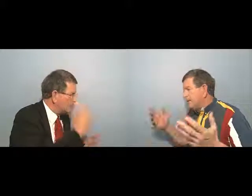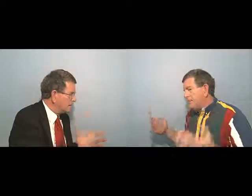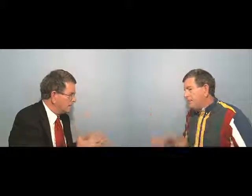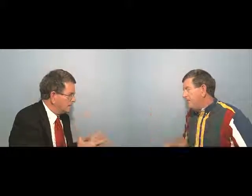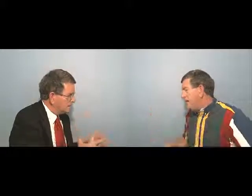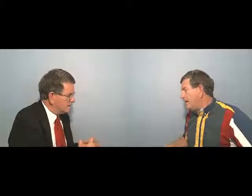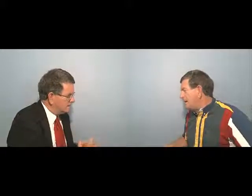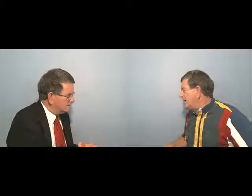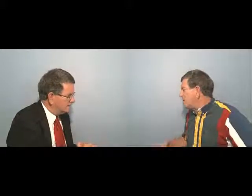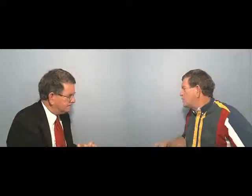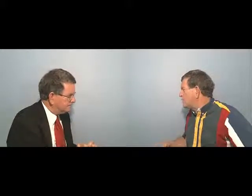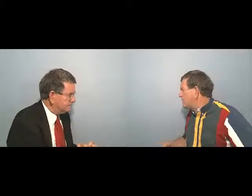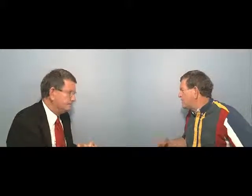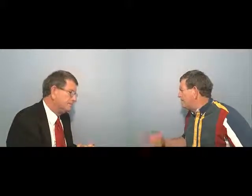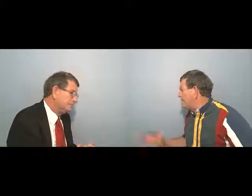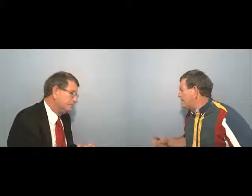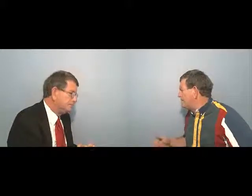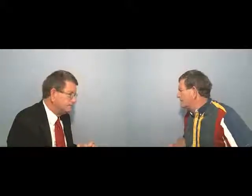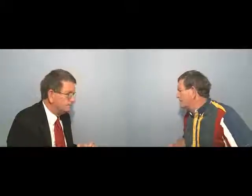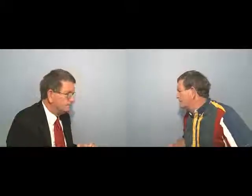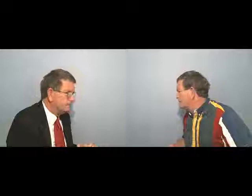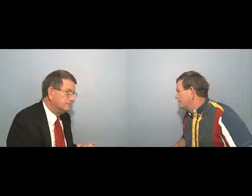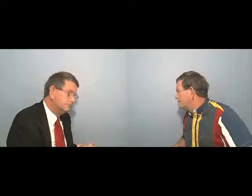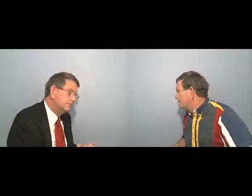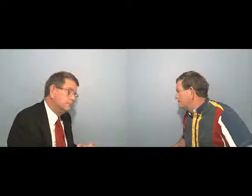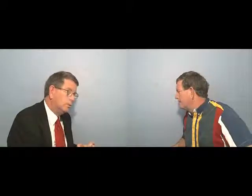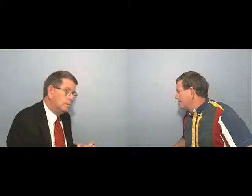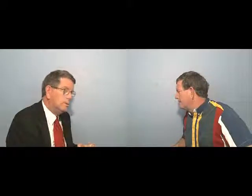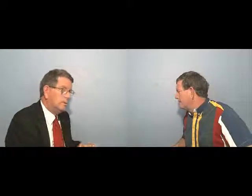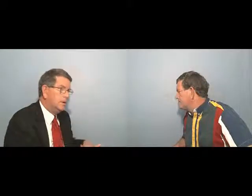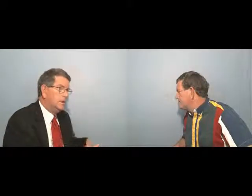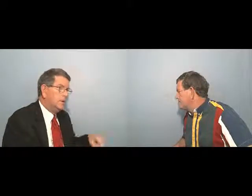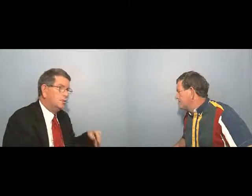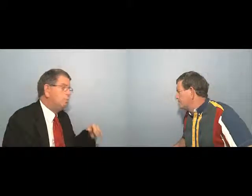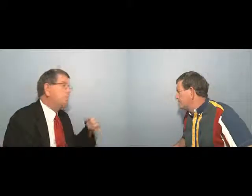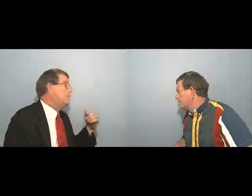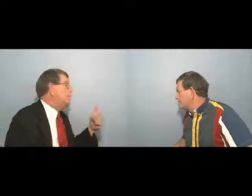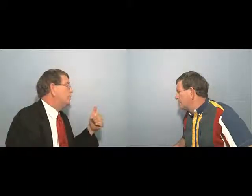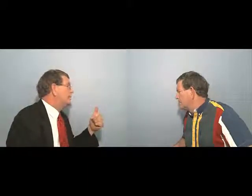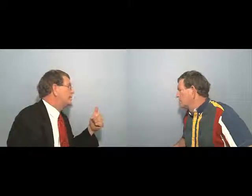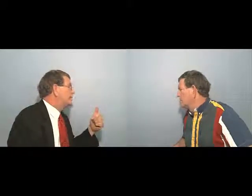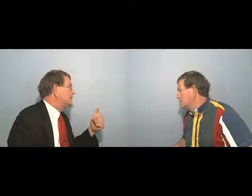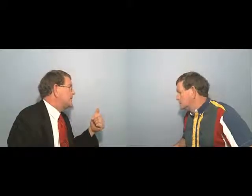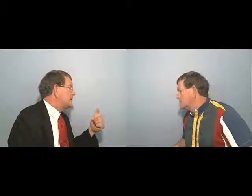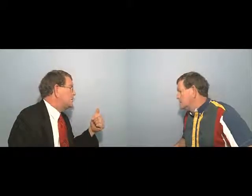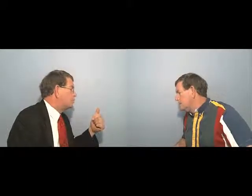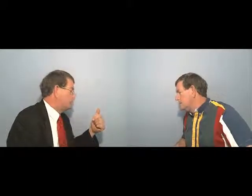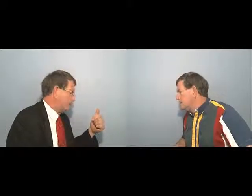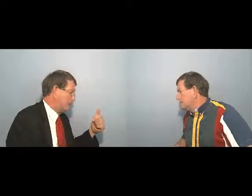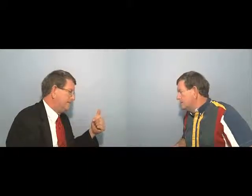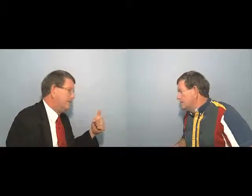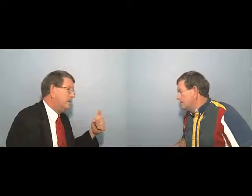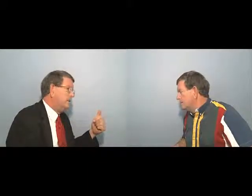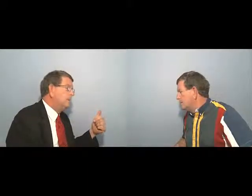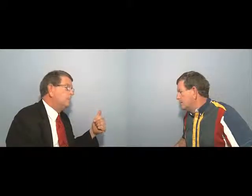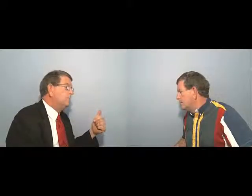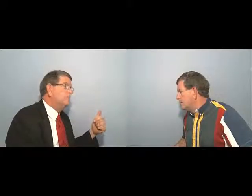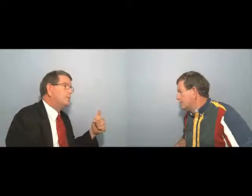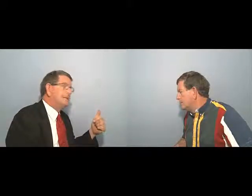quoi faire. Qu'est-ce que je pourrais faire? Oh, tu pourrais courir chaque jour. Tu